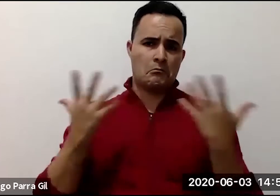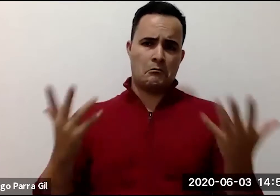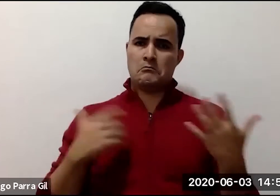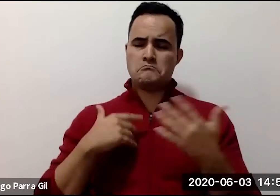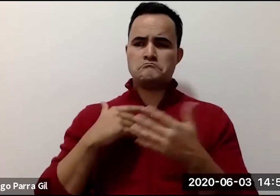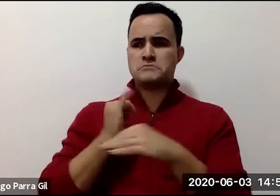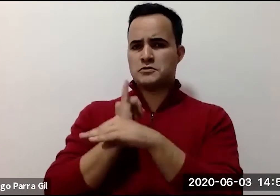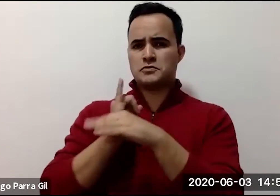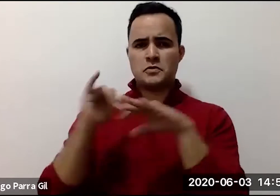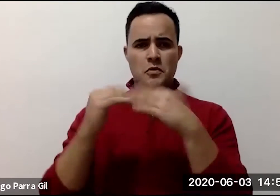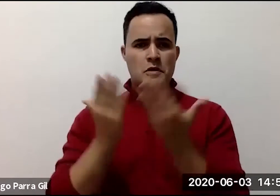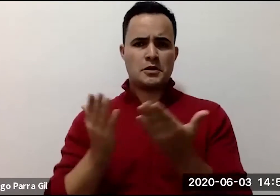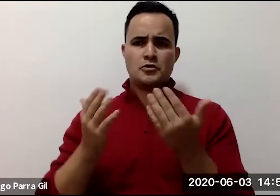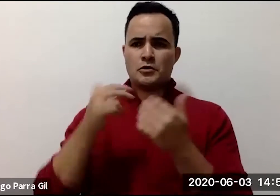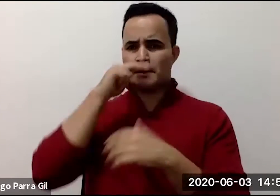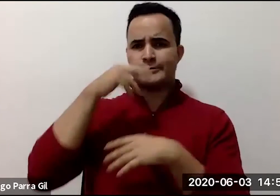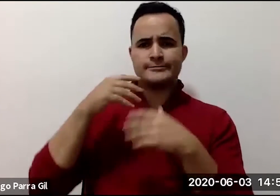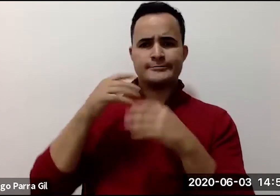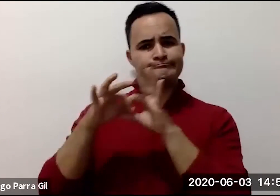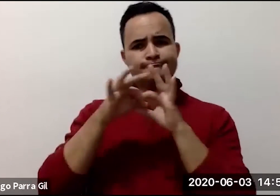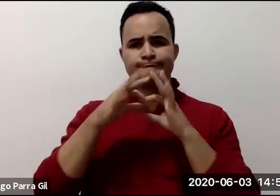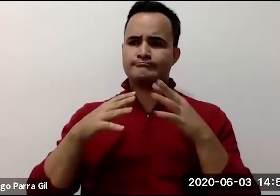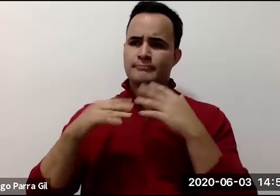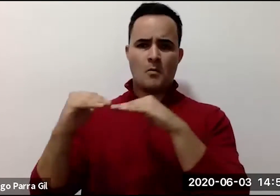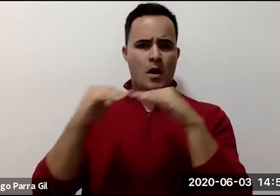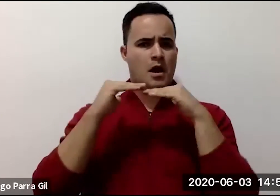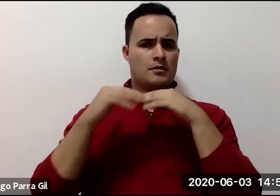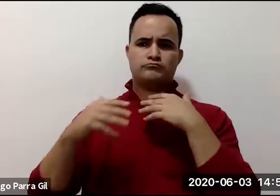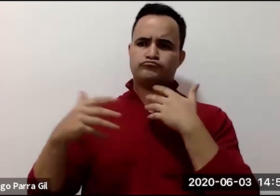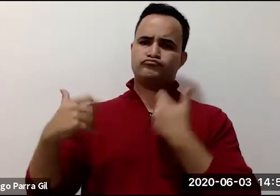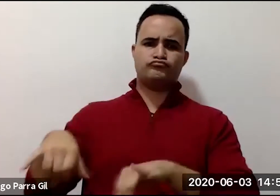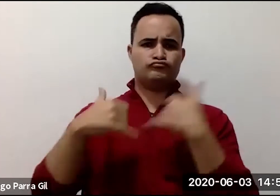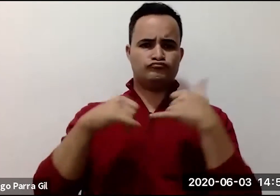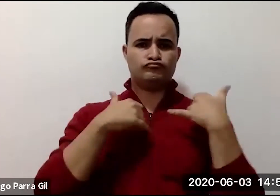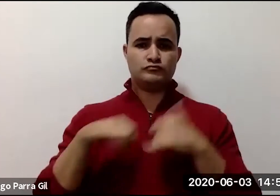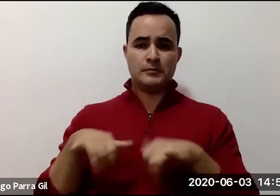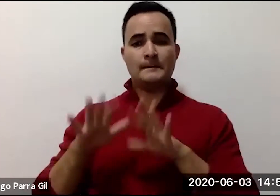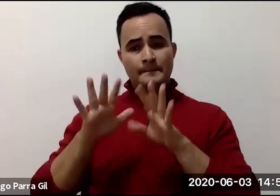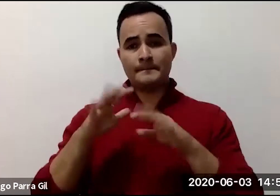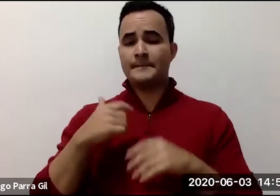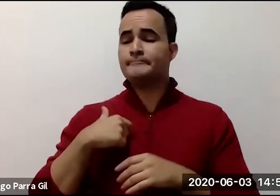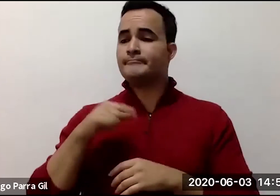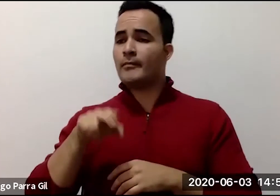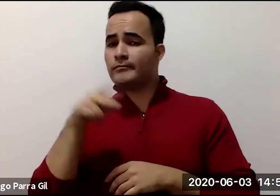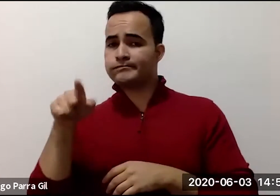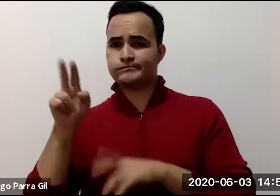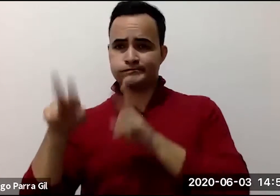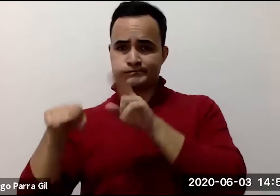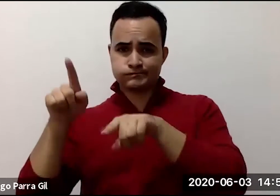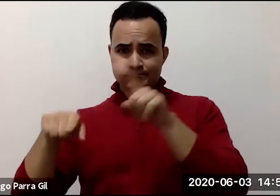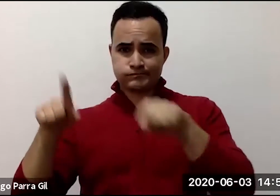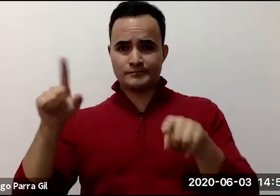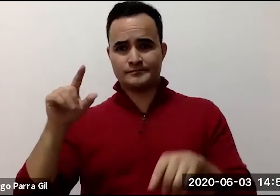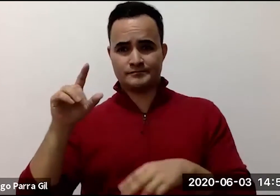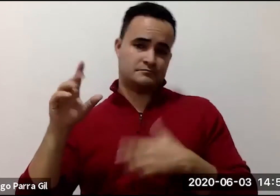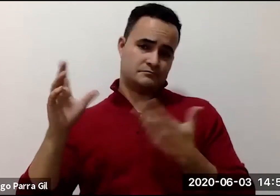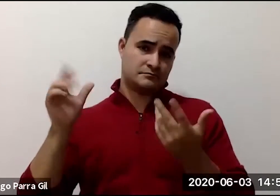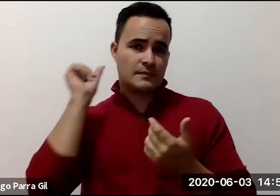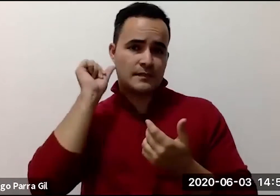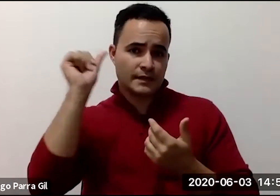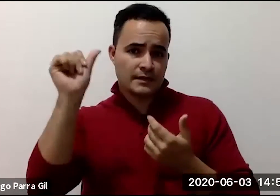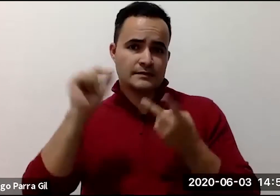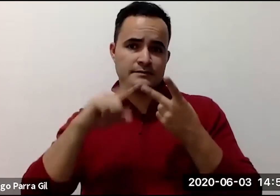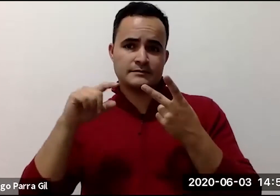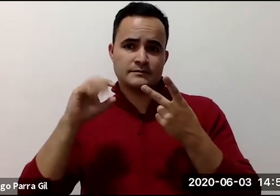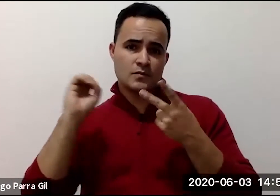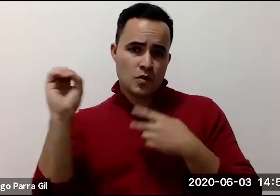había como actitudes muy sutiles por parte de algunas niñas y niños con los cuales